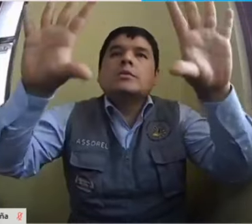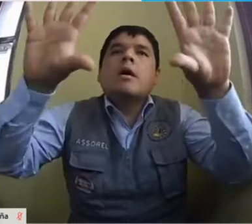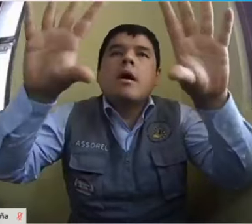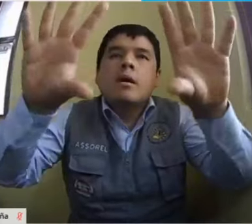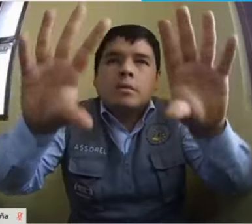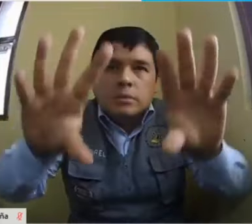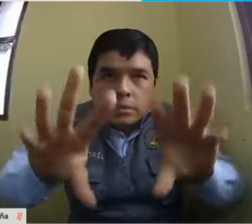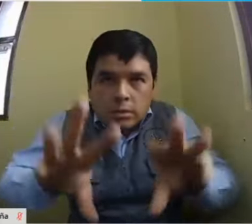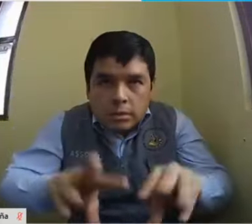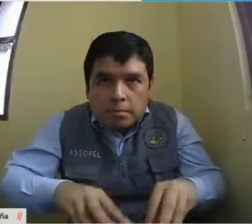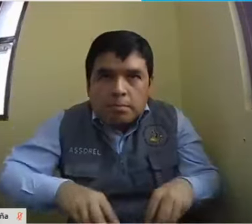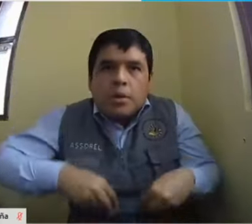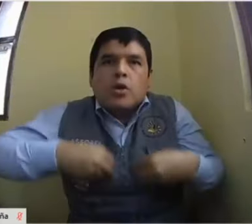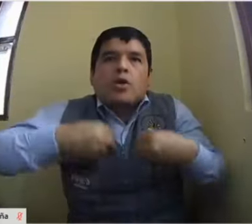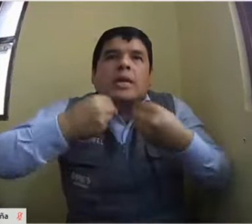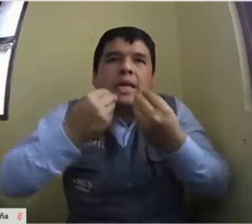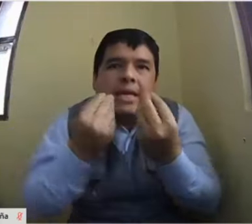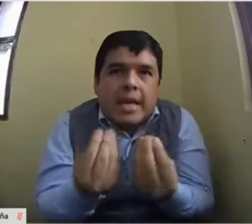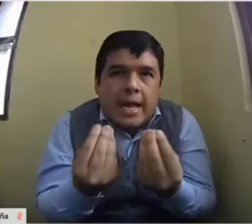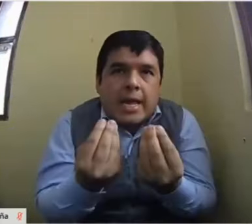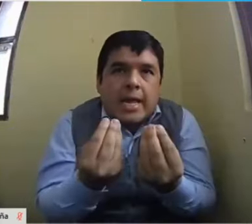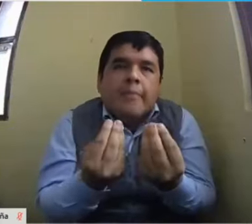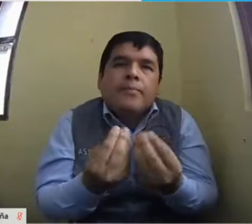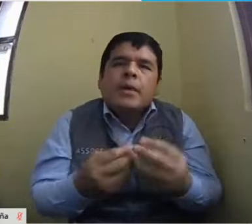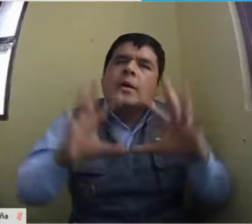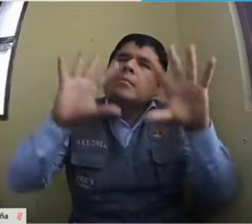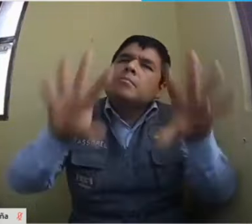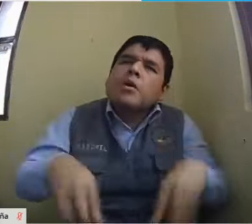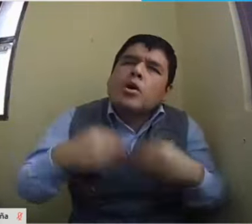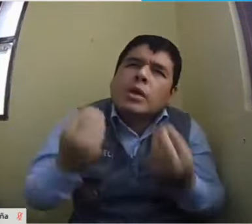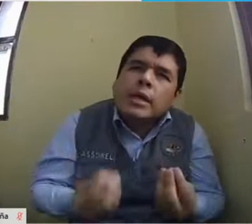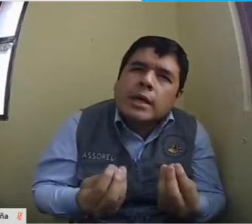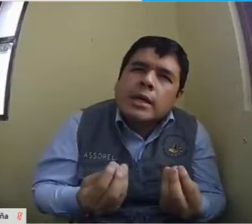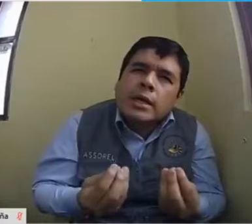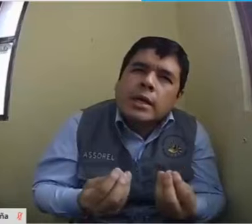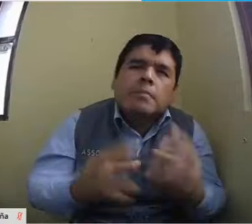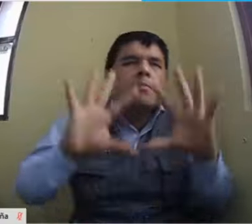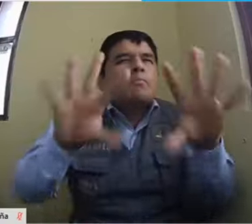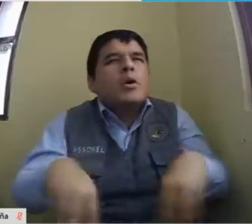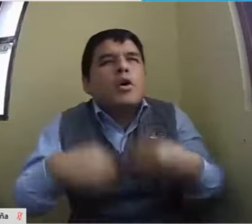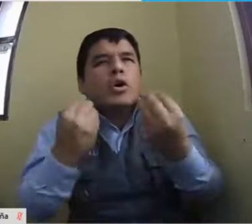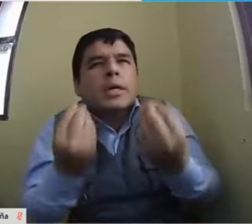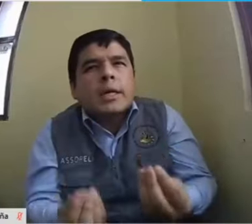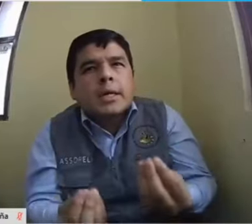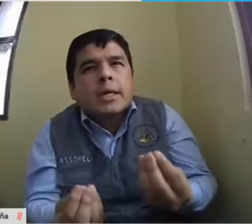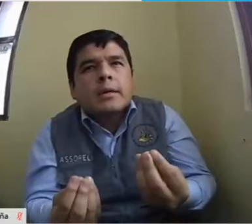¿Por qué? Como agarrando algo de fuera para adentro. ¿Por qué?